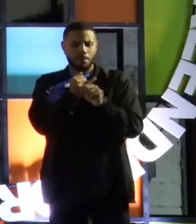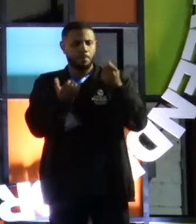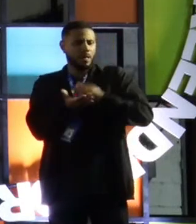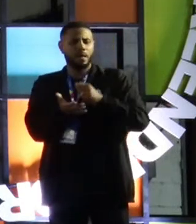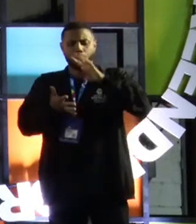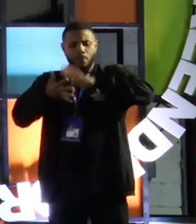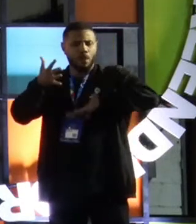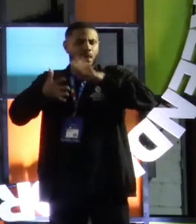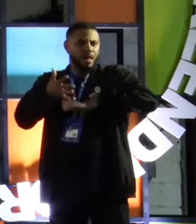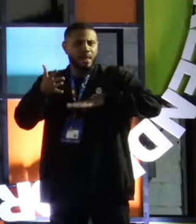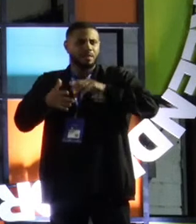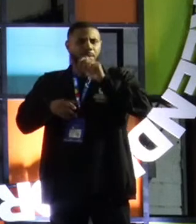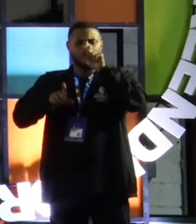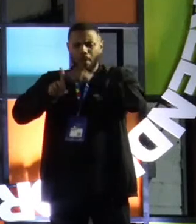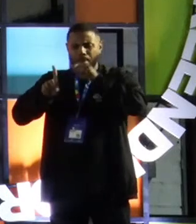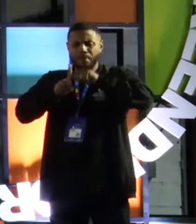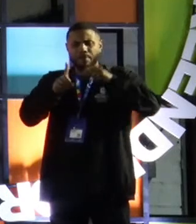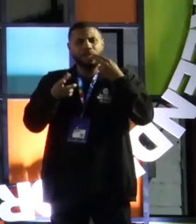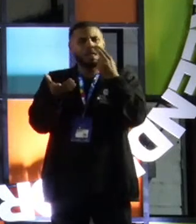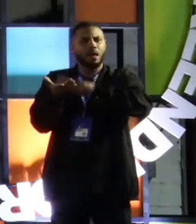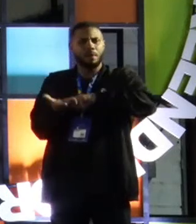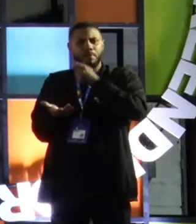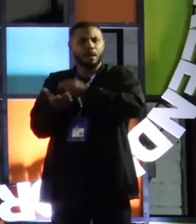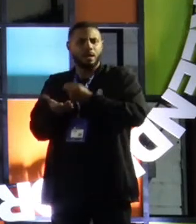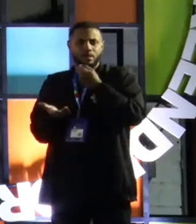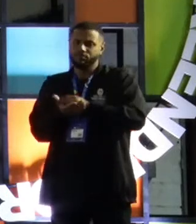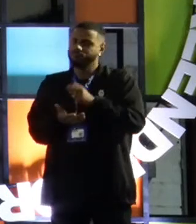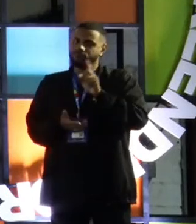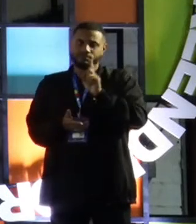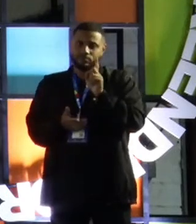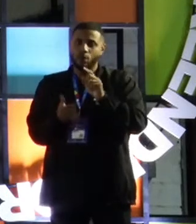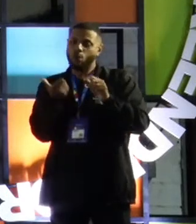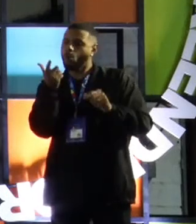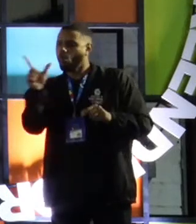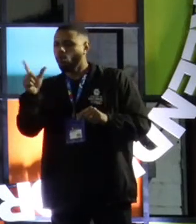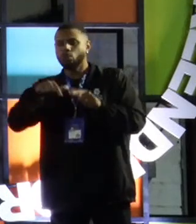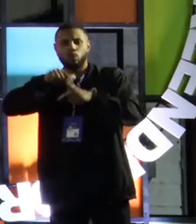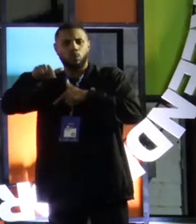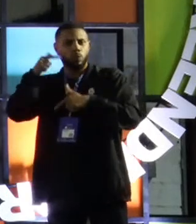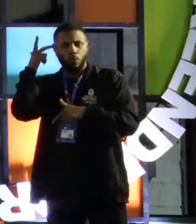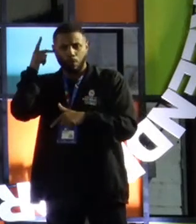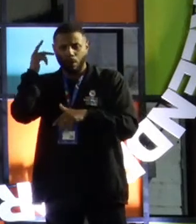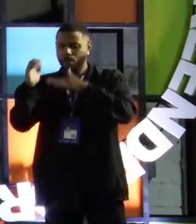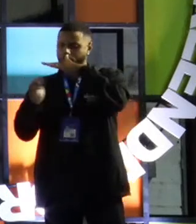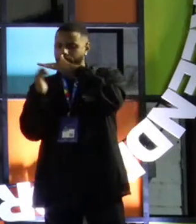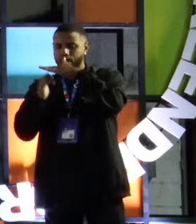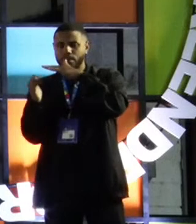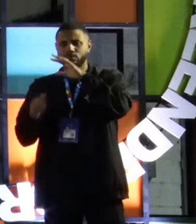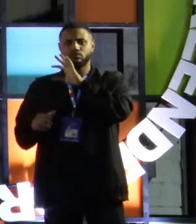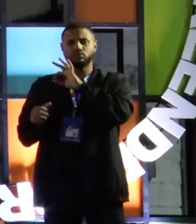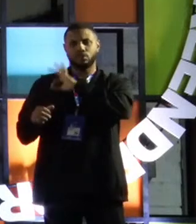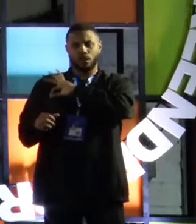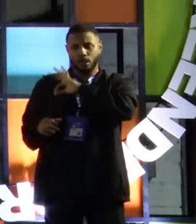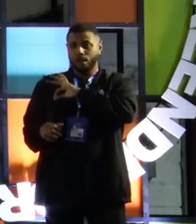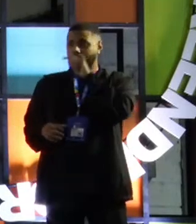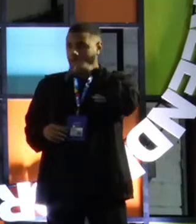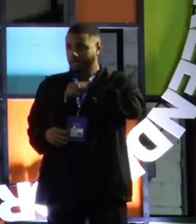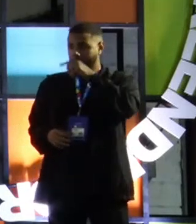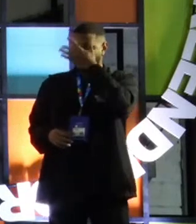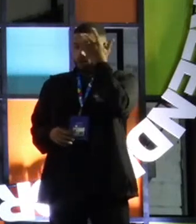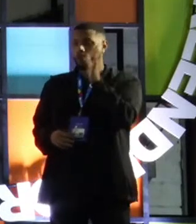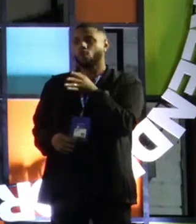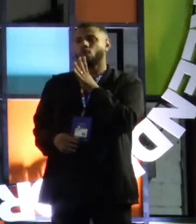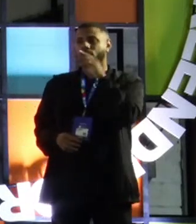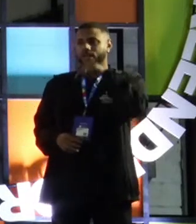boletos todo mês. Então você precisa ter uma renda fixa com o seu trabalho. Aqui na Campus Party mesmo, tem uma pessoa que eu sigo